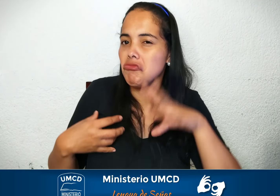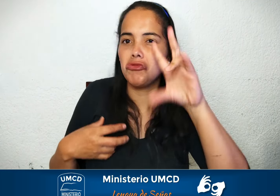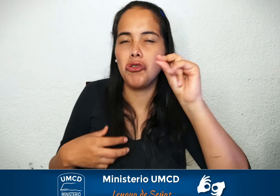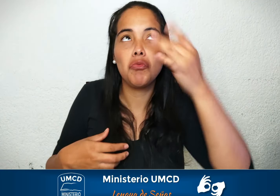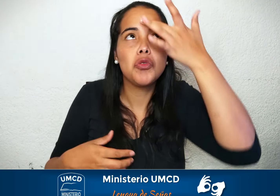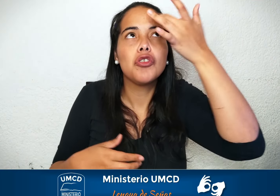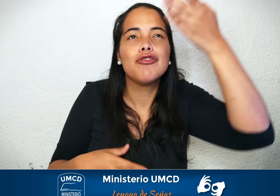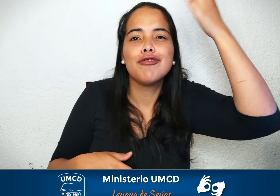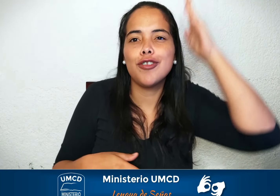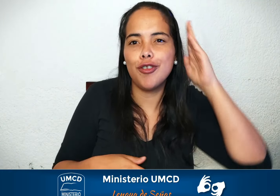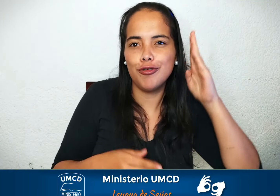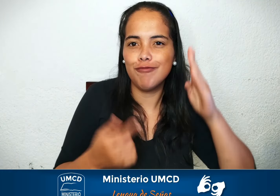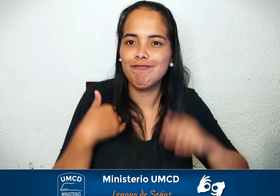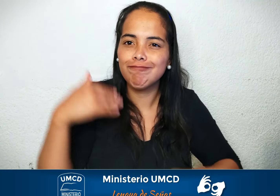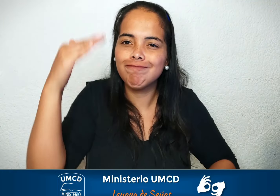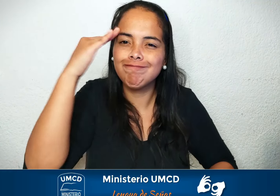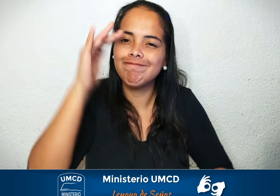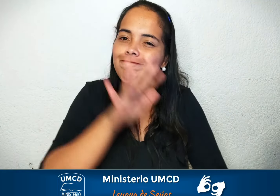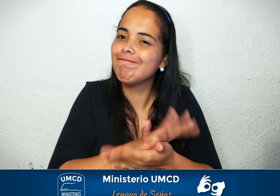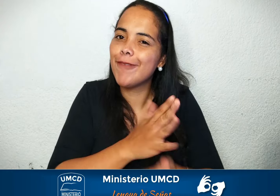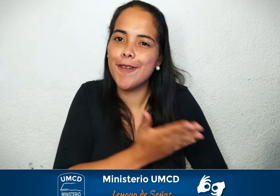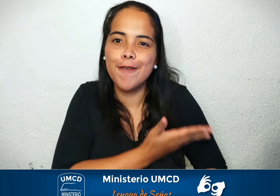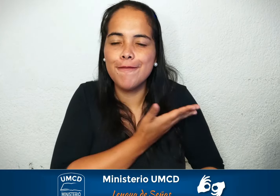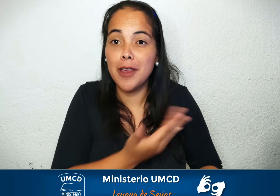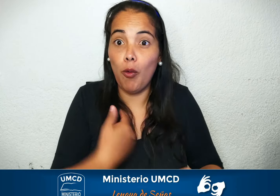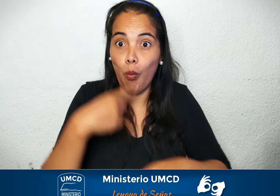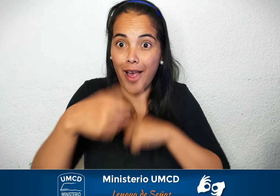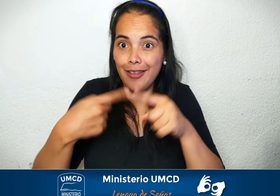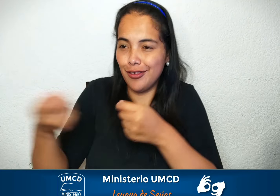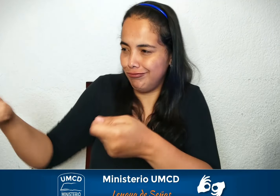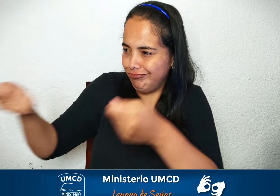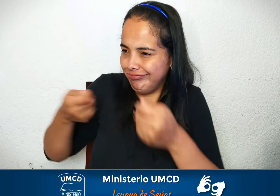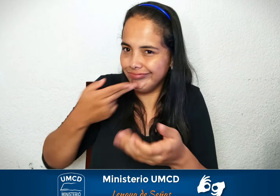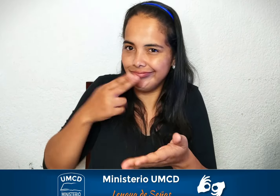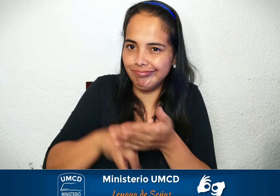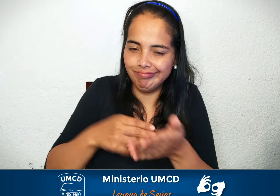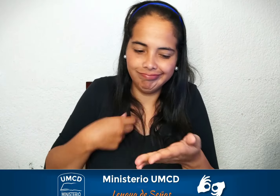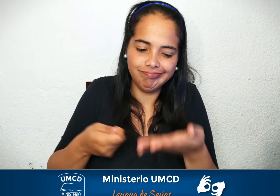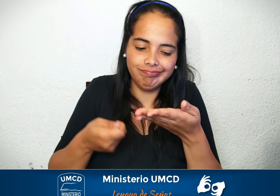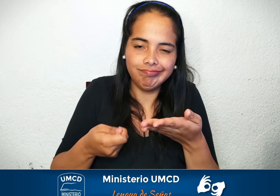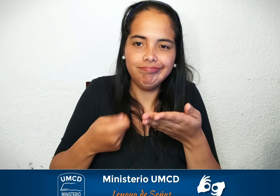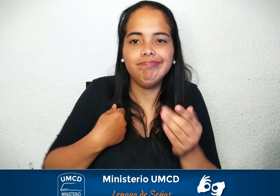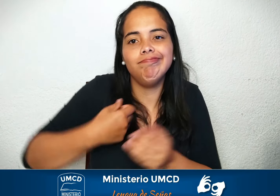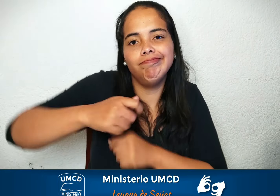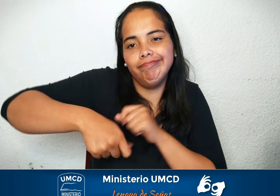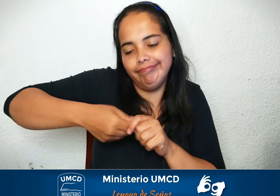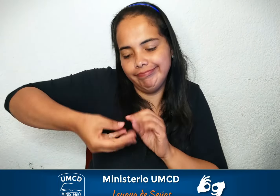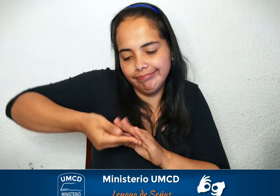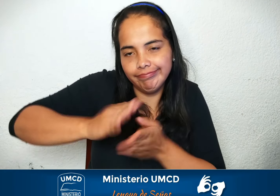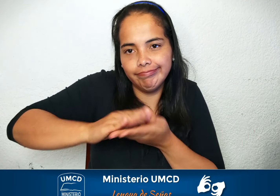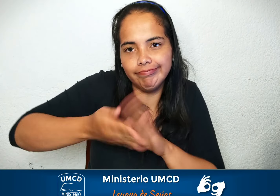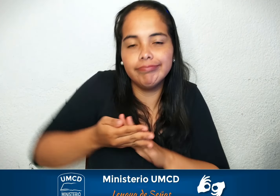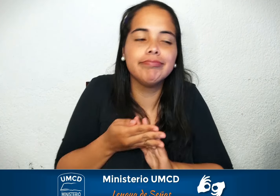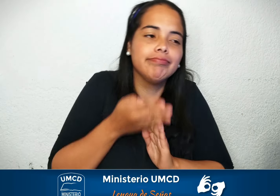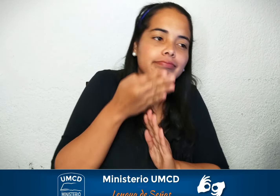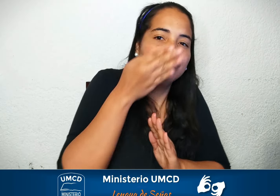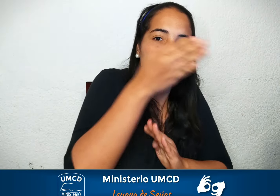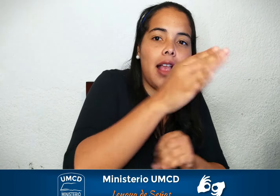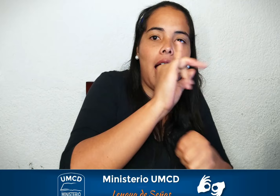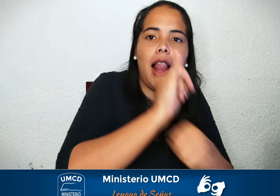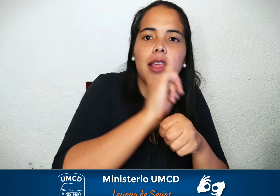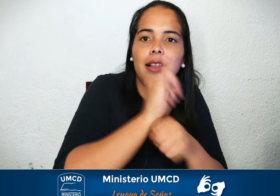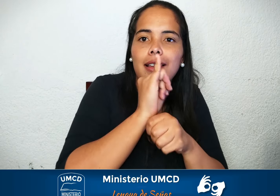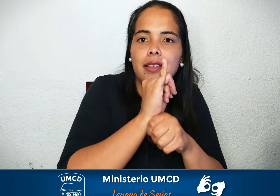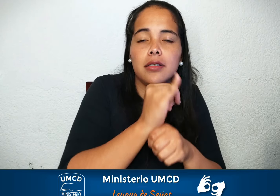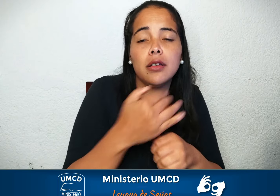carta fue llevarla ante la presencia de Dios, en la casa de Dios, en el templo de Dios. Él